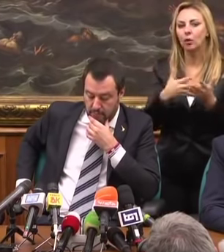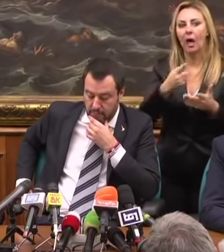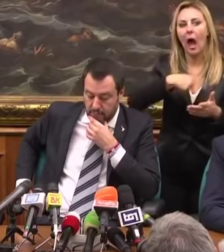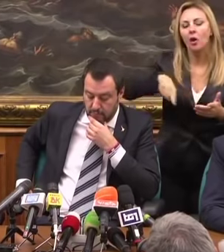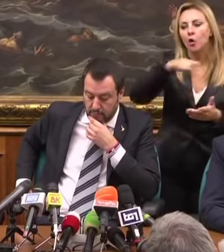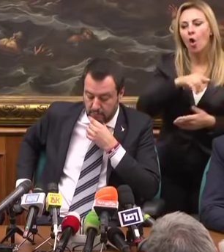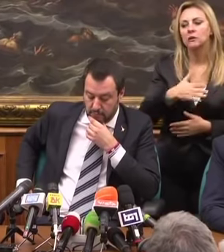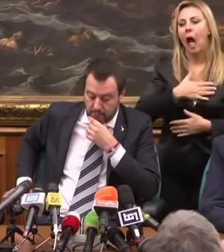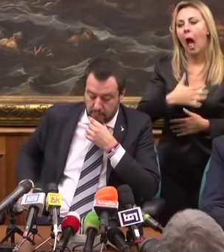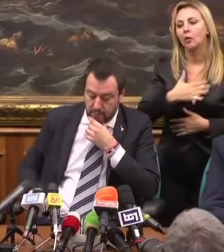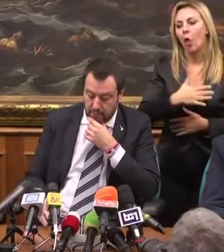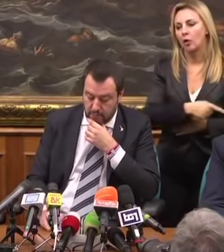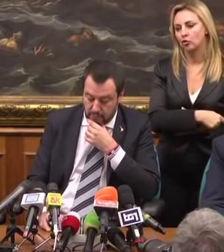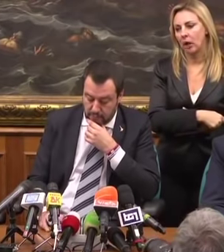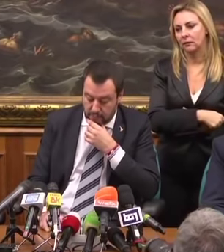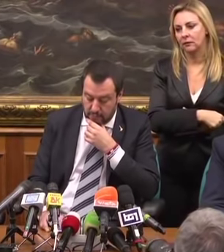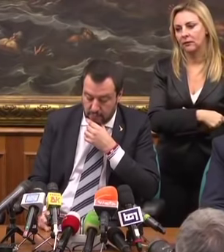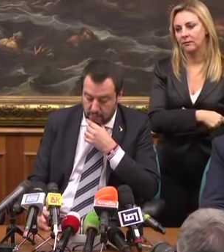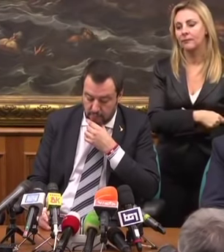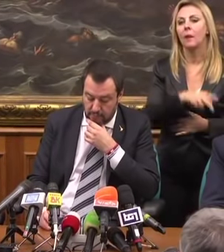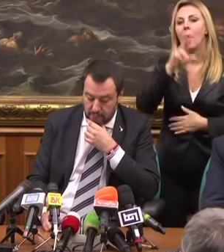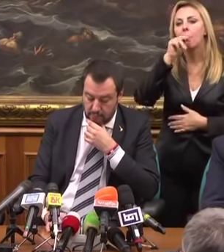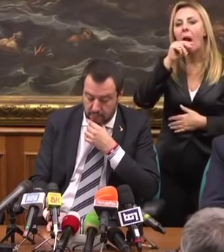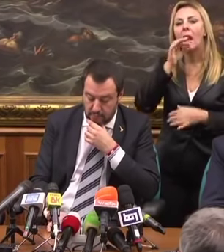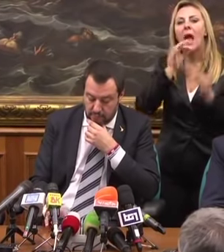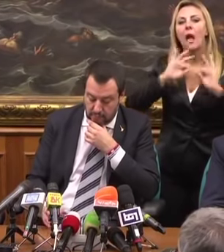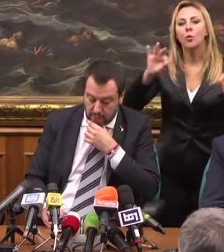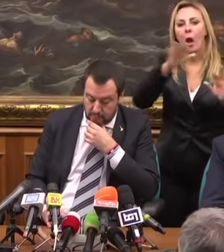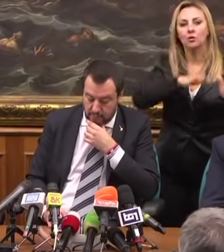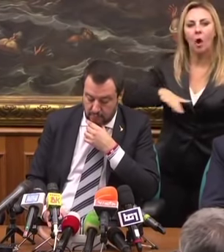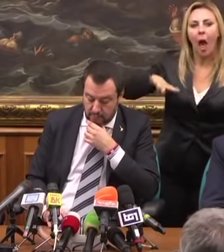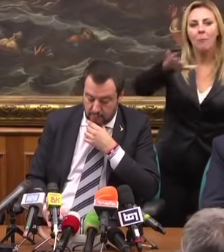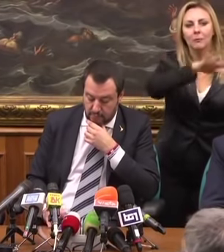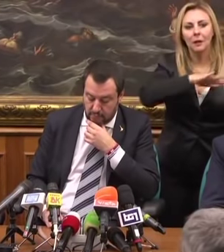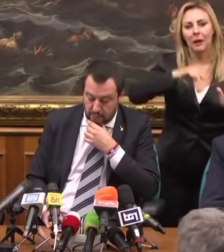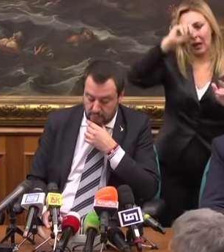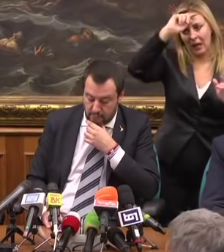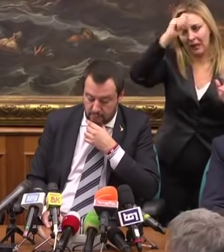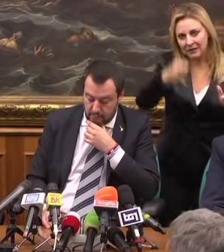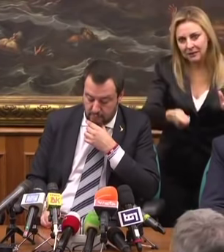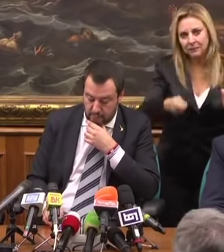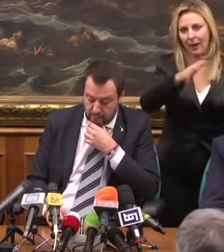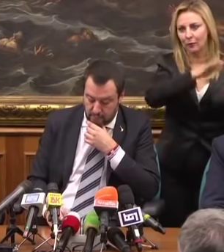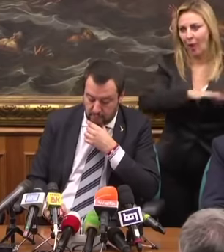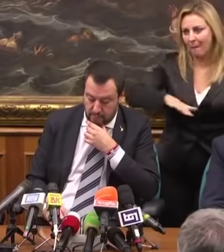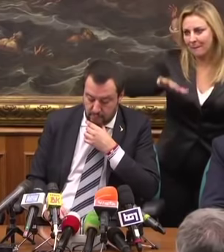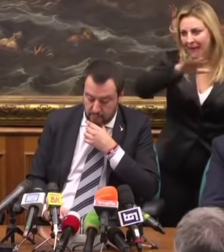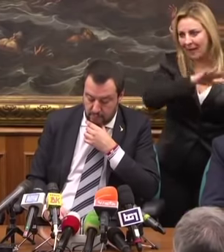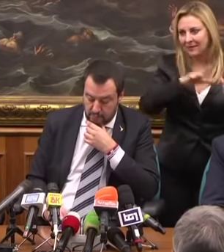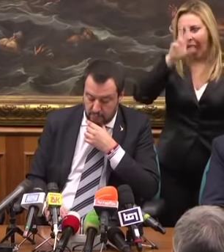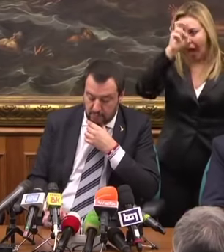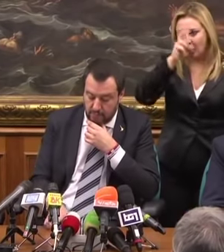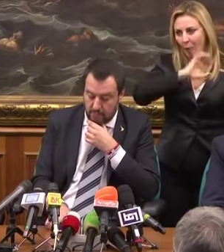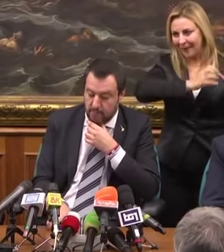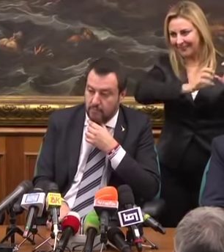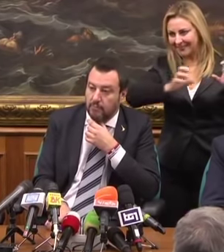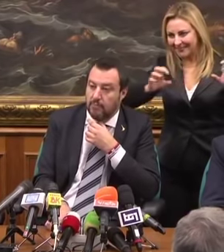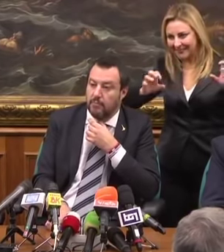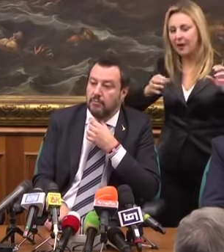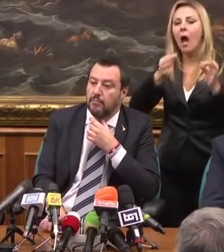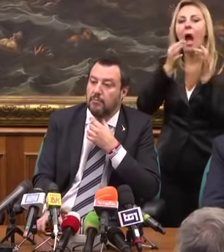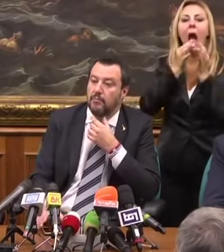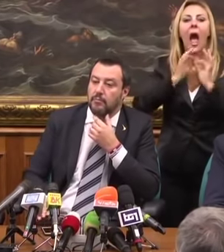nostri adolescenti. Parleremo di educazione ambientale, di rispetto dell'ambiente, parleremo